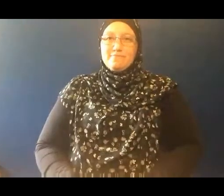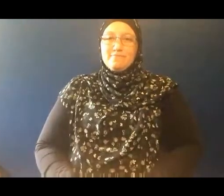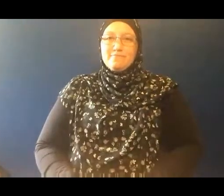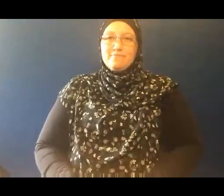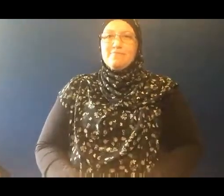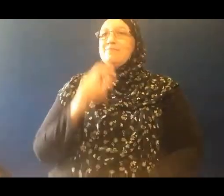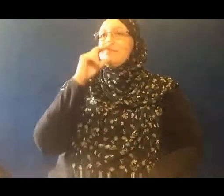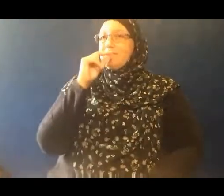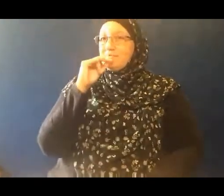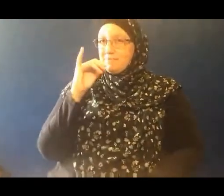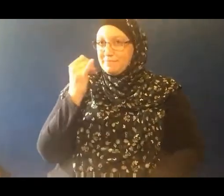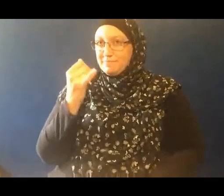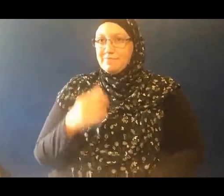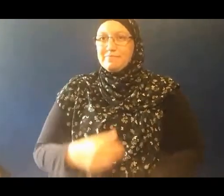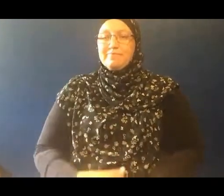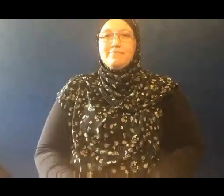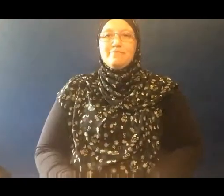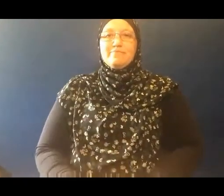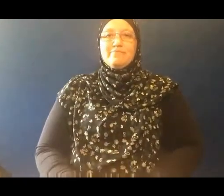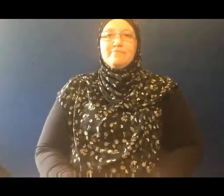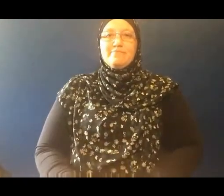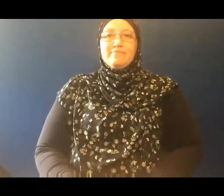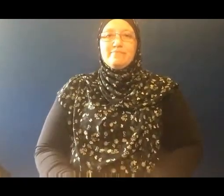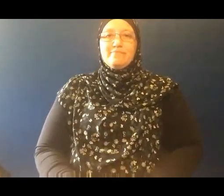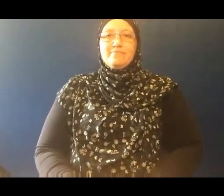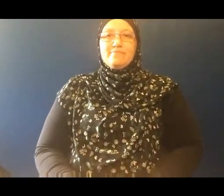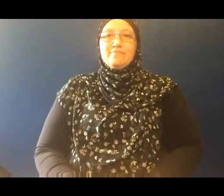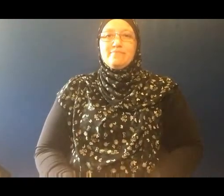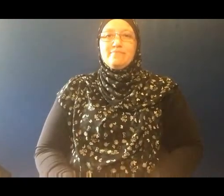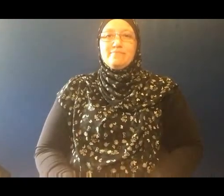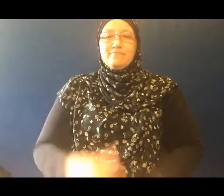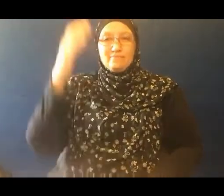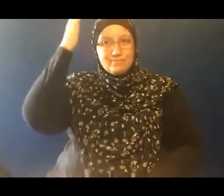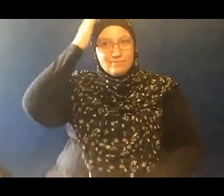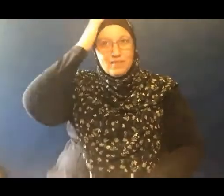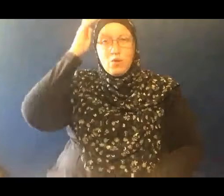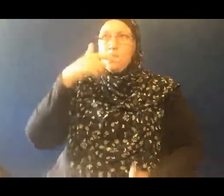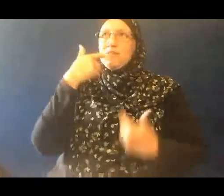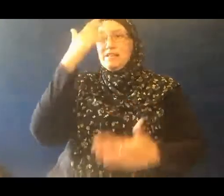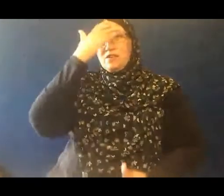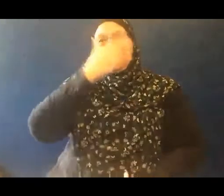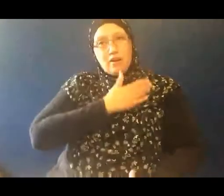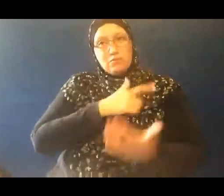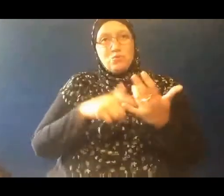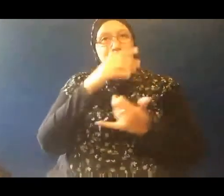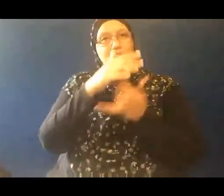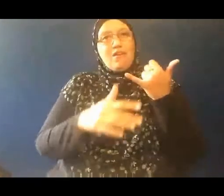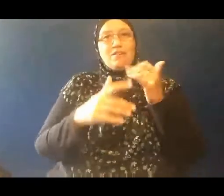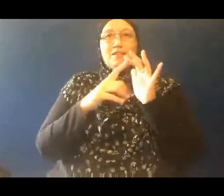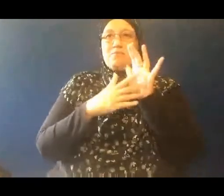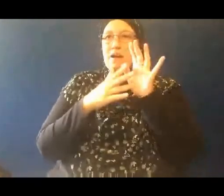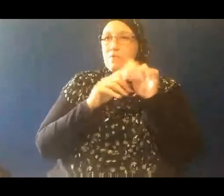القاسم محمد صلى الله عليه وآله وسلم لا سيما بقية الله روحي